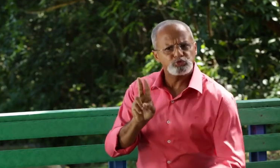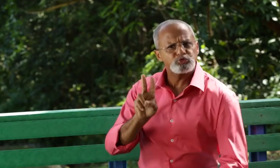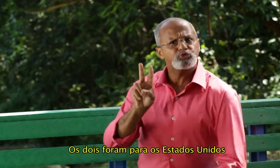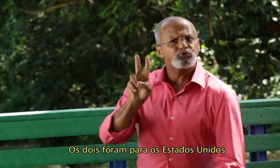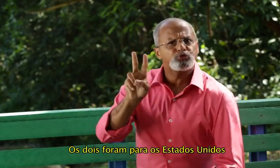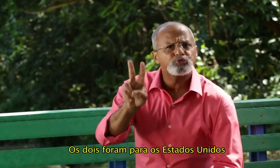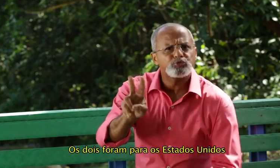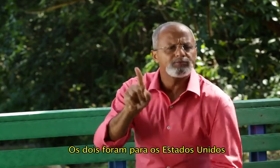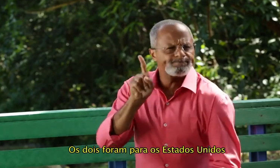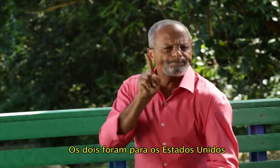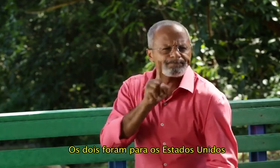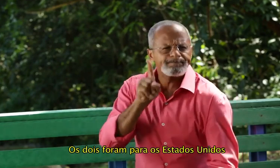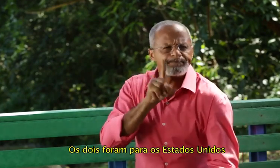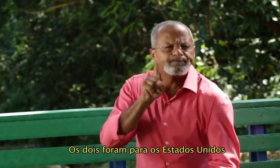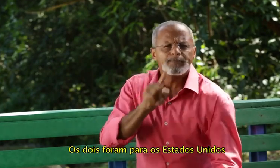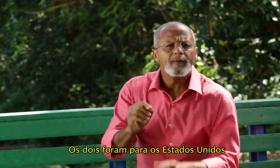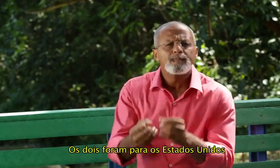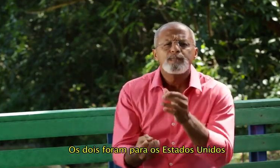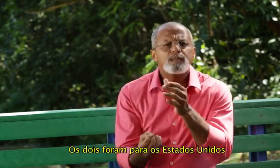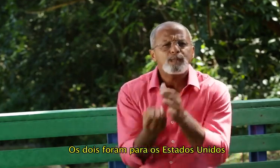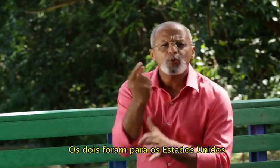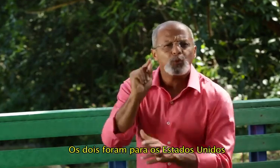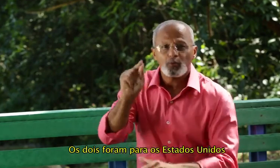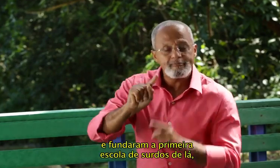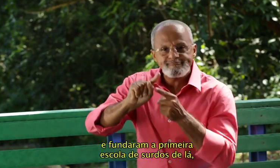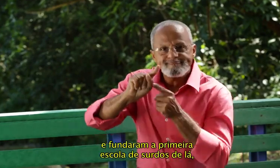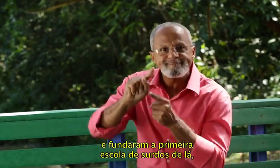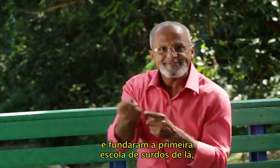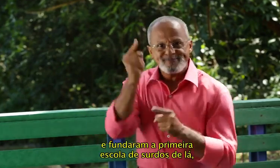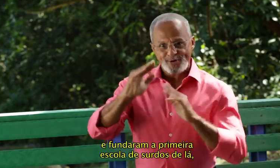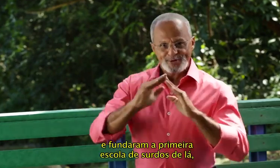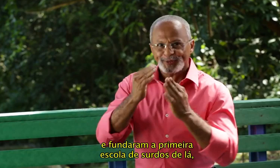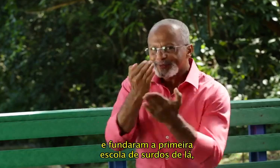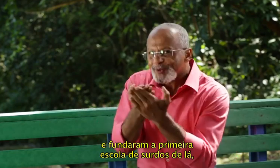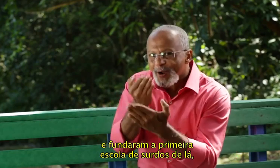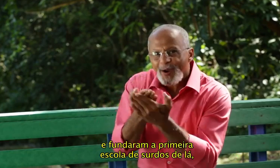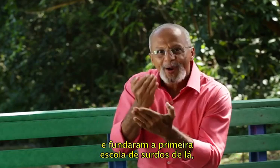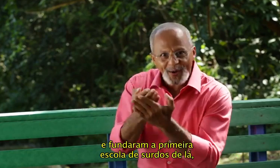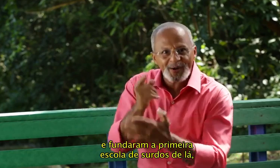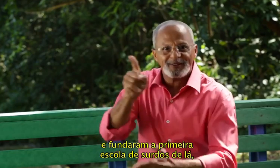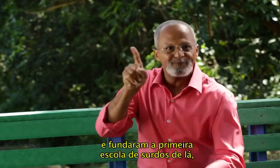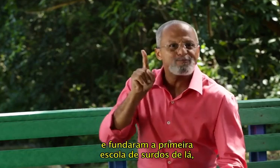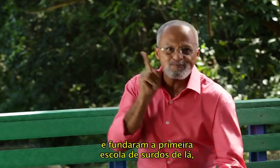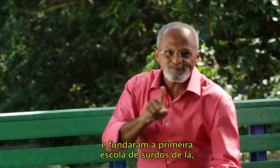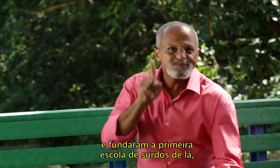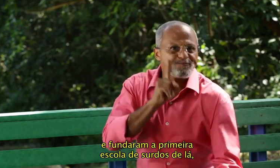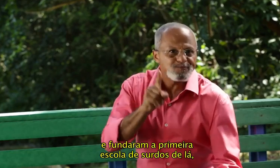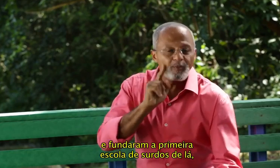Os dois foram para os Estados Unidos e fundaram a primeira escola de surdos de lá,